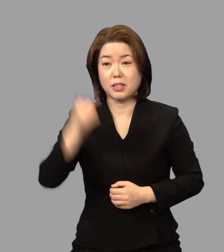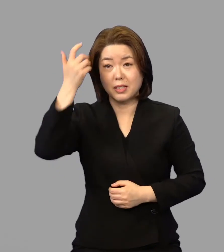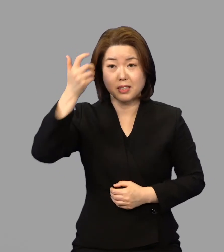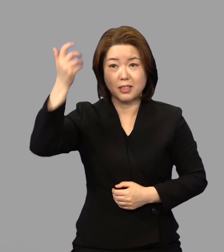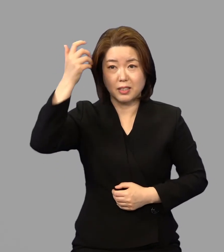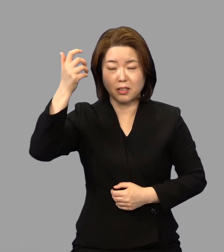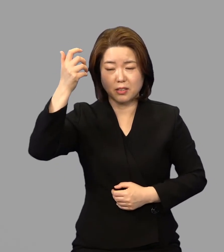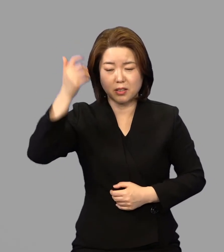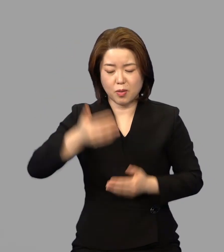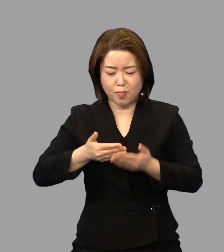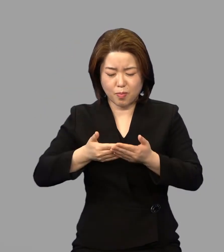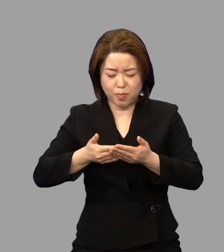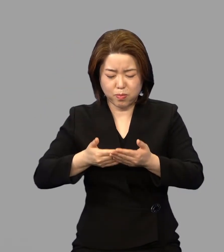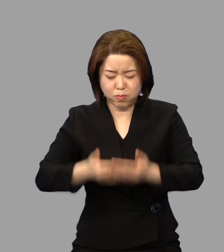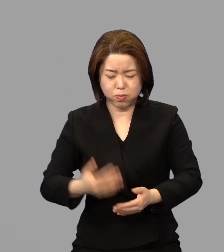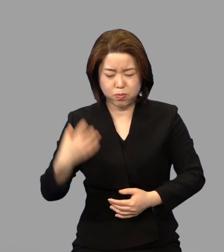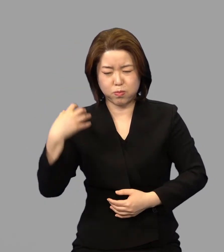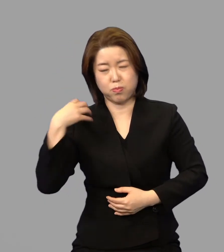영적인 중압감이에요.